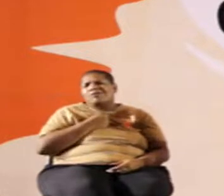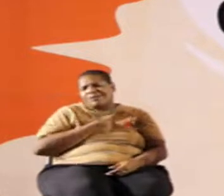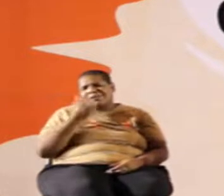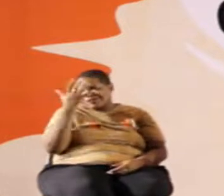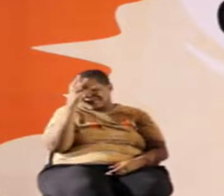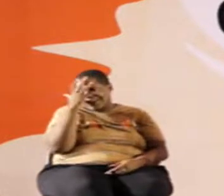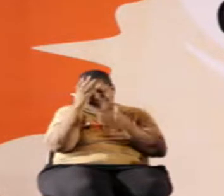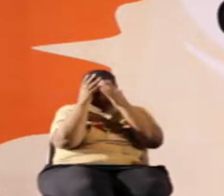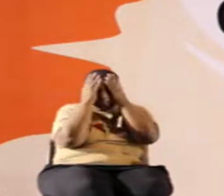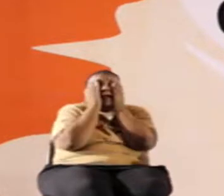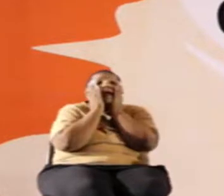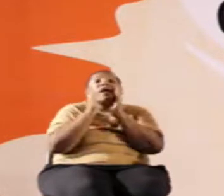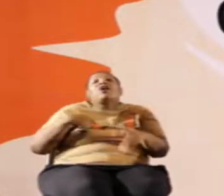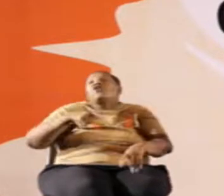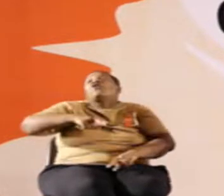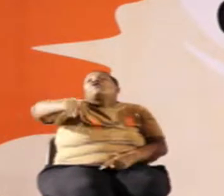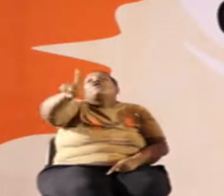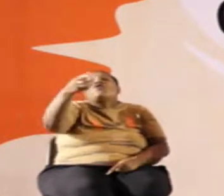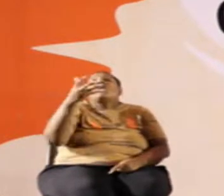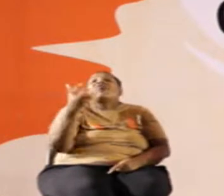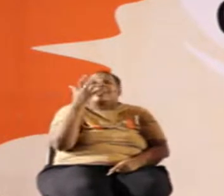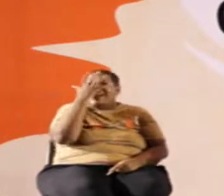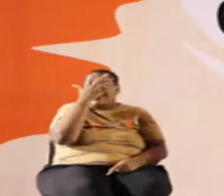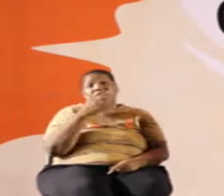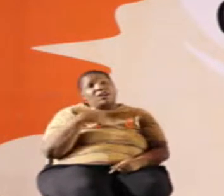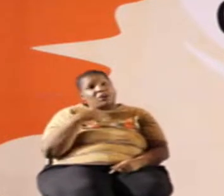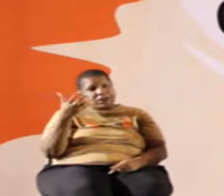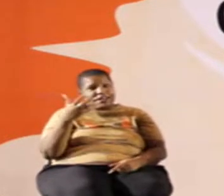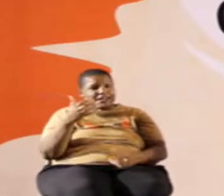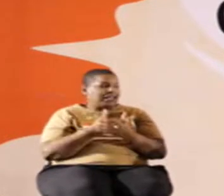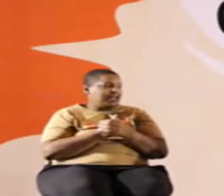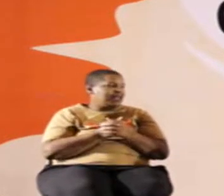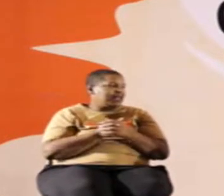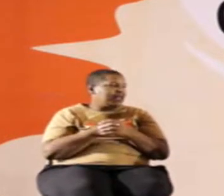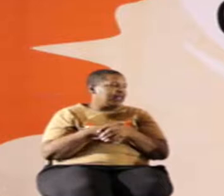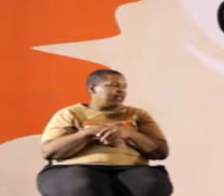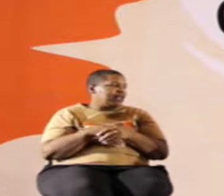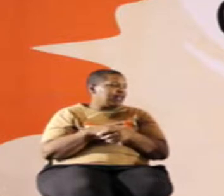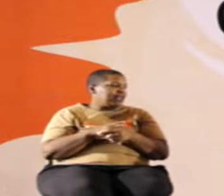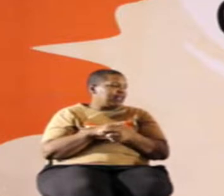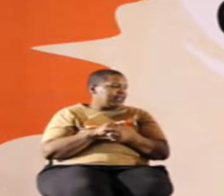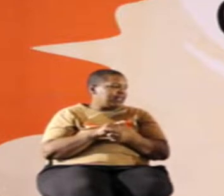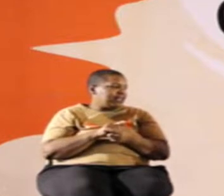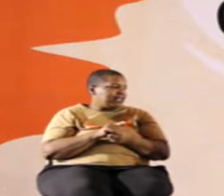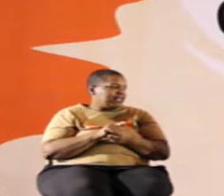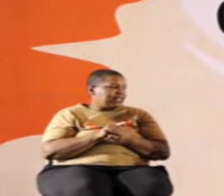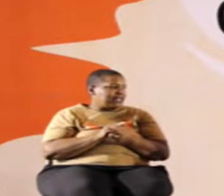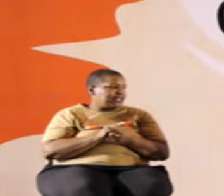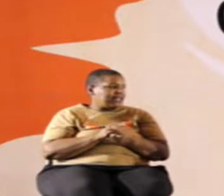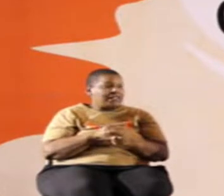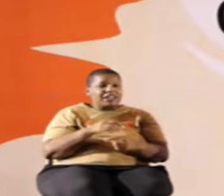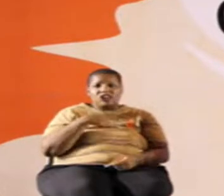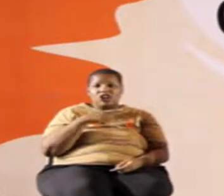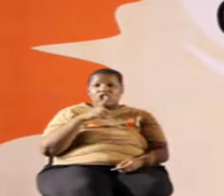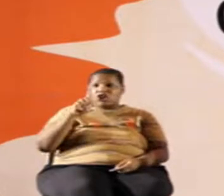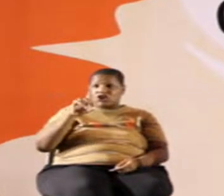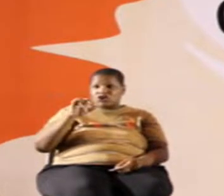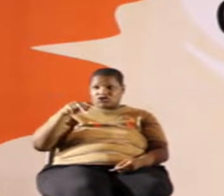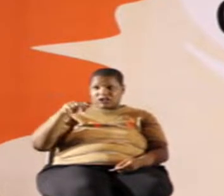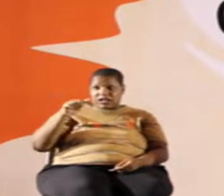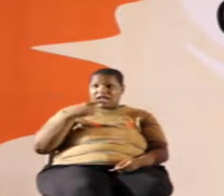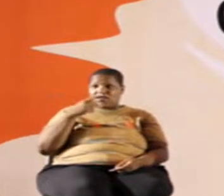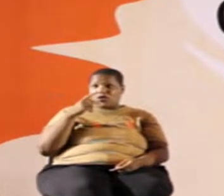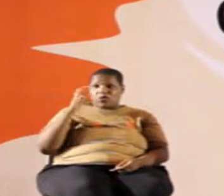carnaval, já tô indo. Mas eu queria... Né, que, esqueci o nome dela. Diná. Diná falou que o carnaval